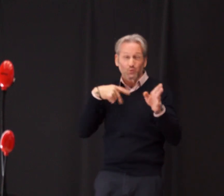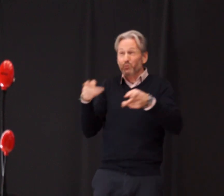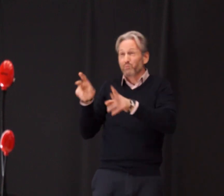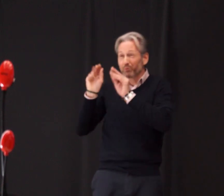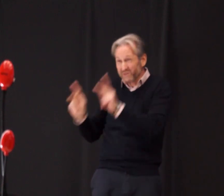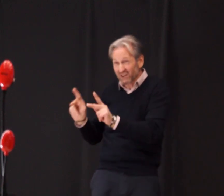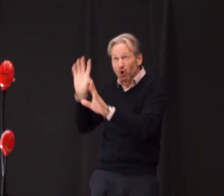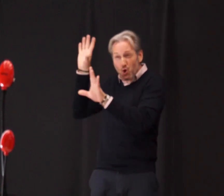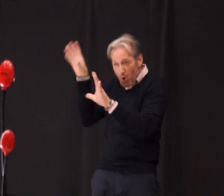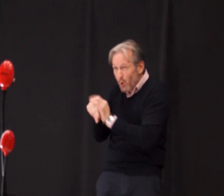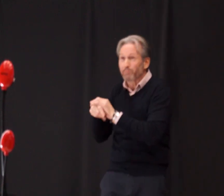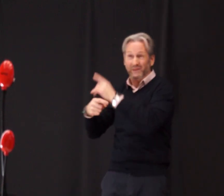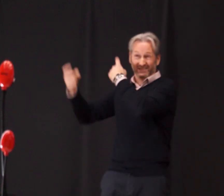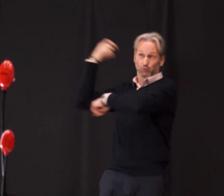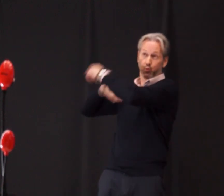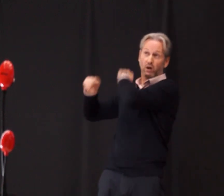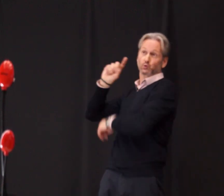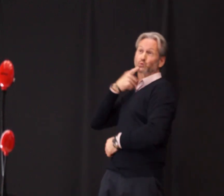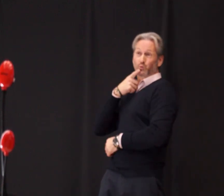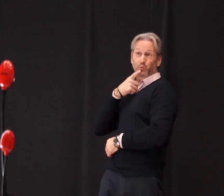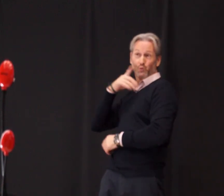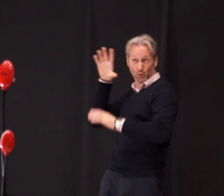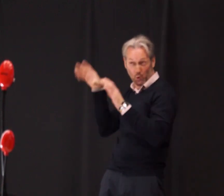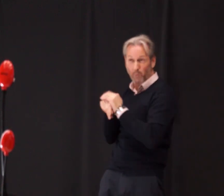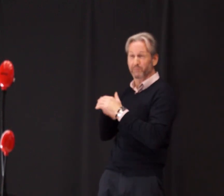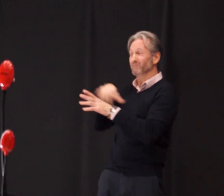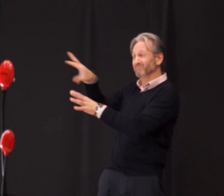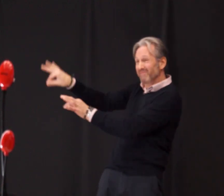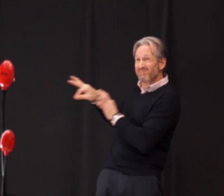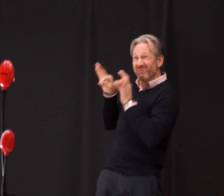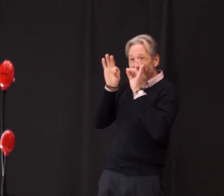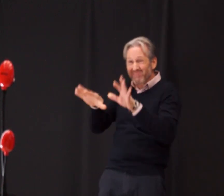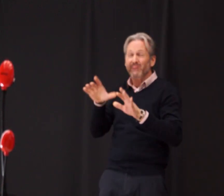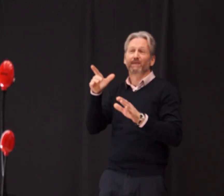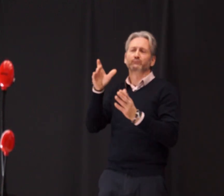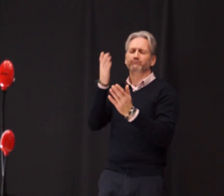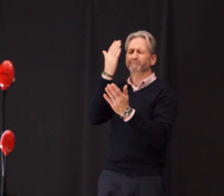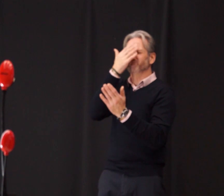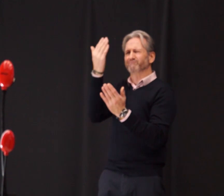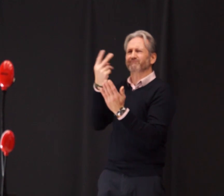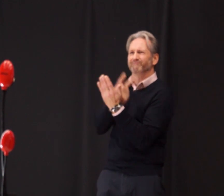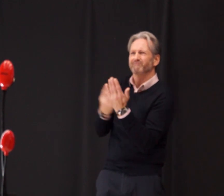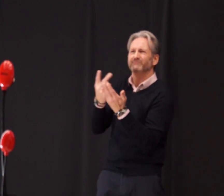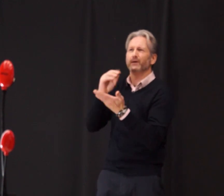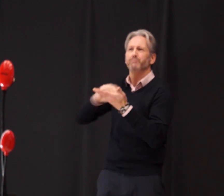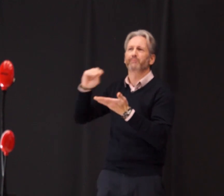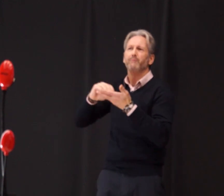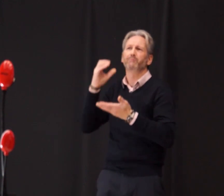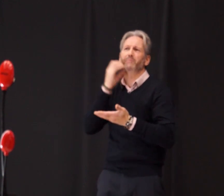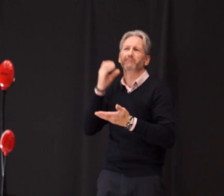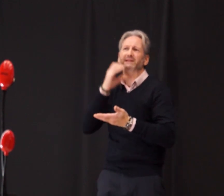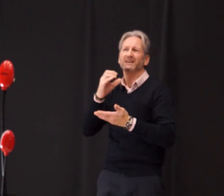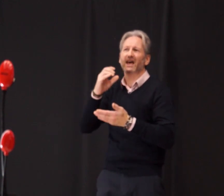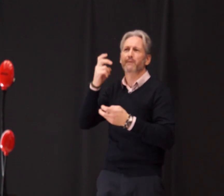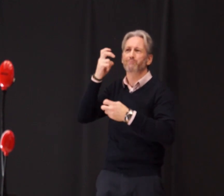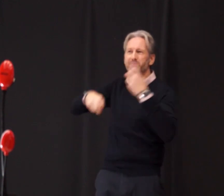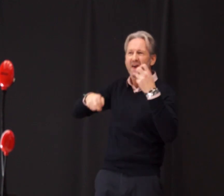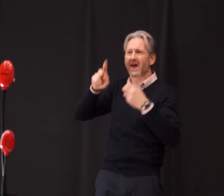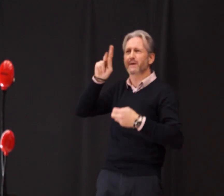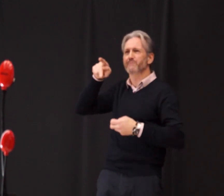dénigre pas le français, mais au moins, ils ont une base sur la langue des signes. On peut leur parler après de l'histoire, de